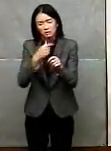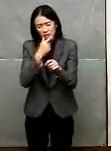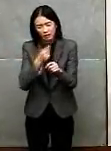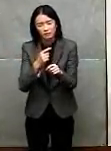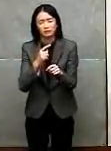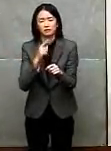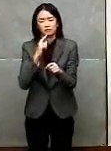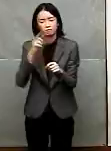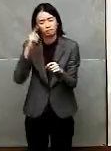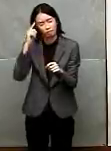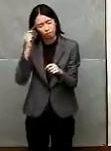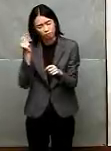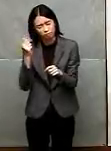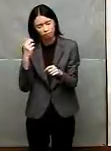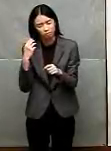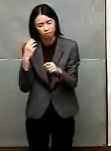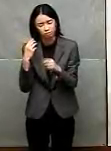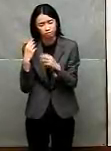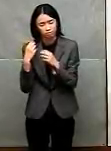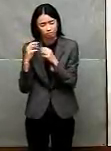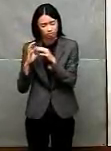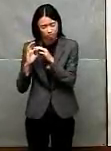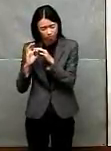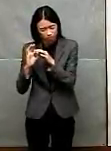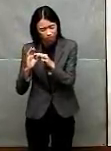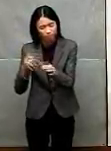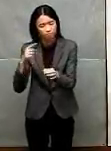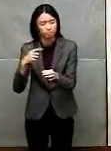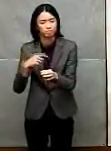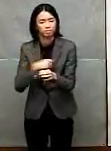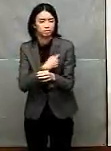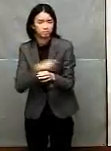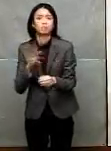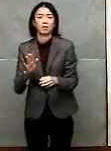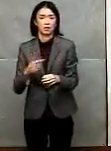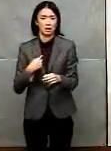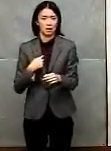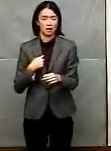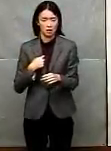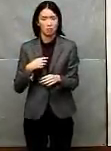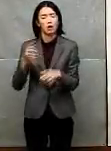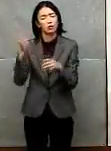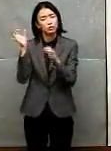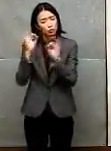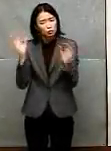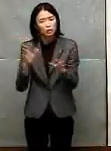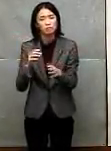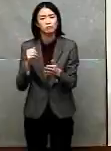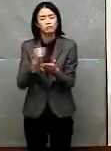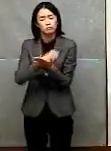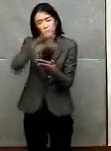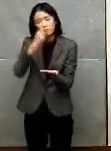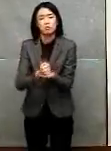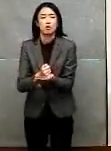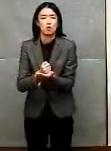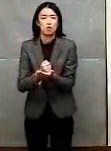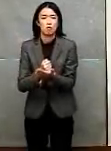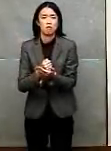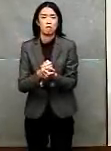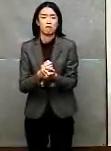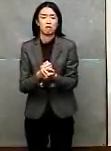それが急にと言いますかね、それが叶ったということでありまして、だ